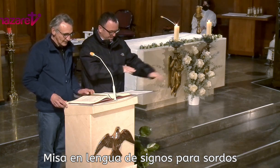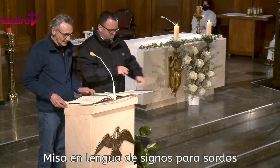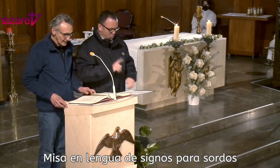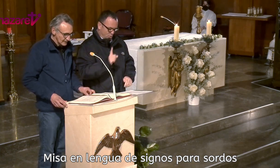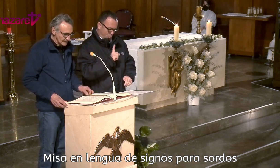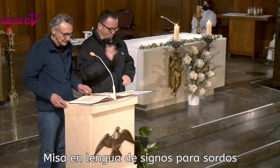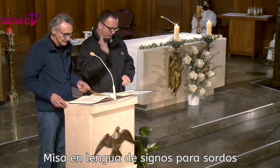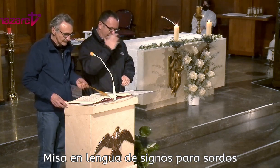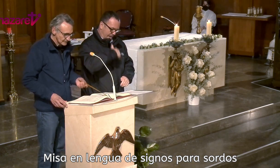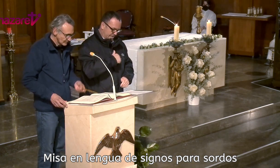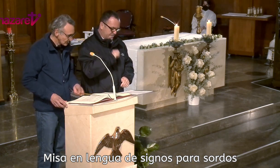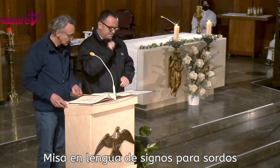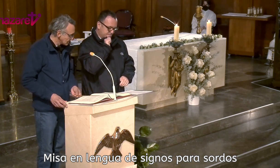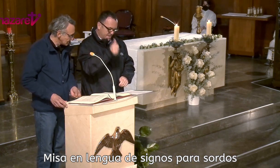maldad.